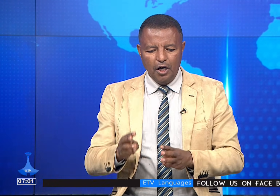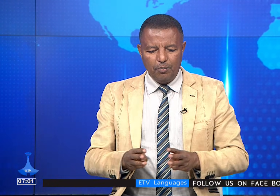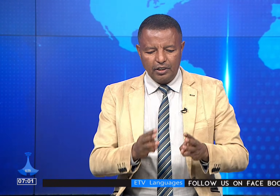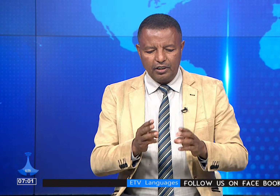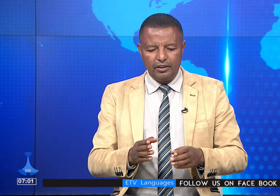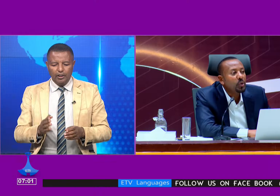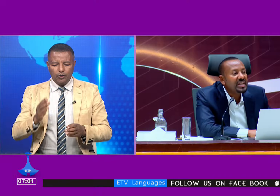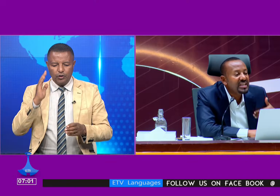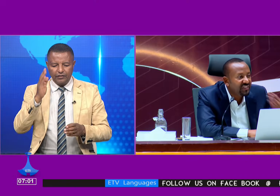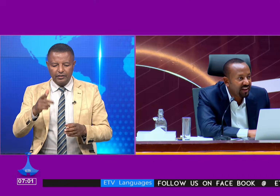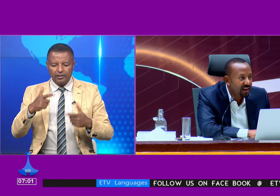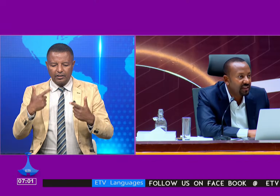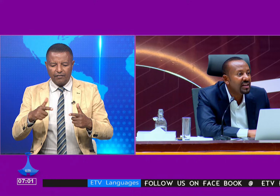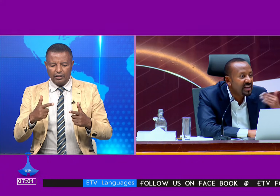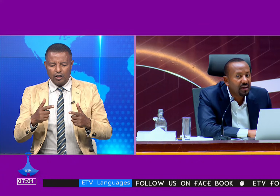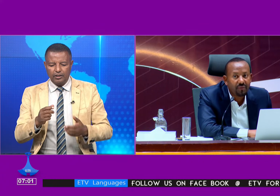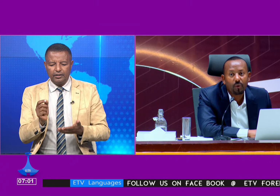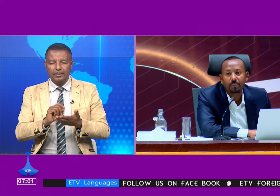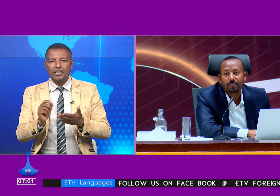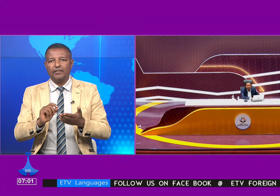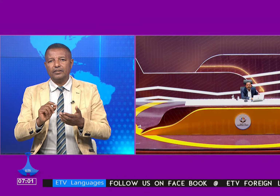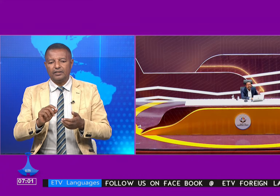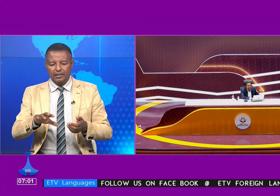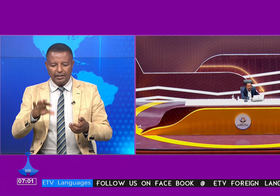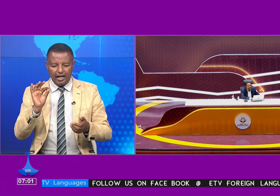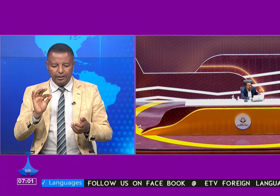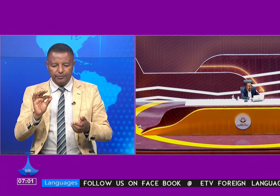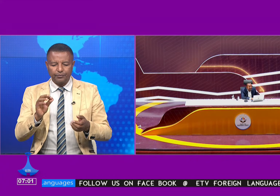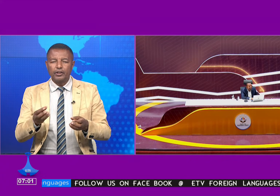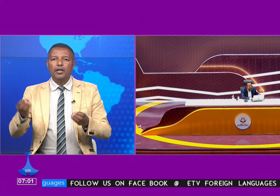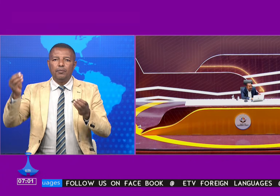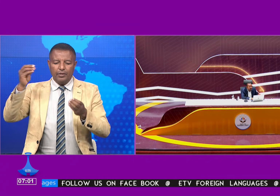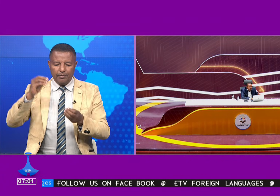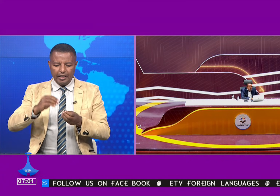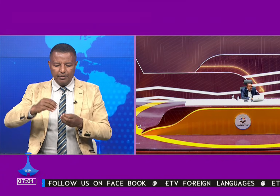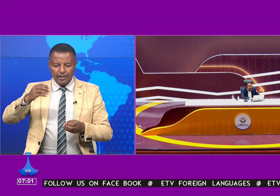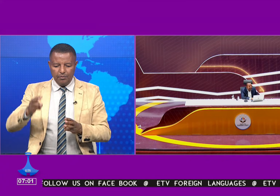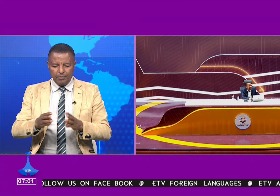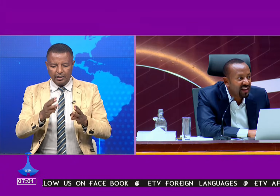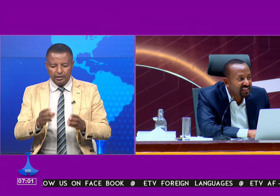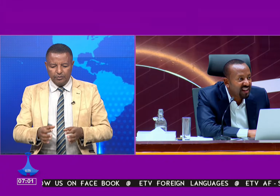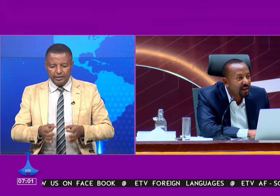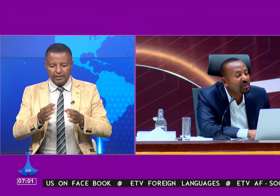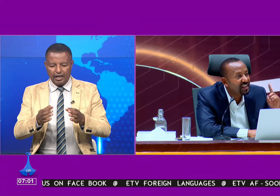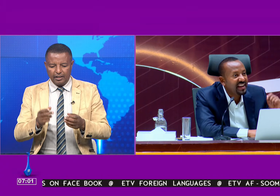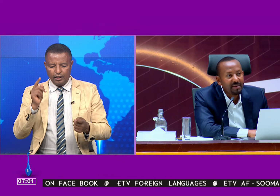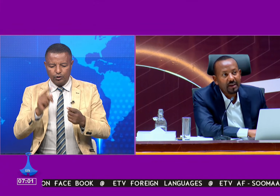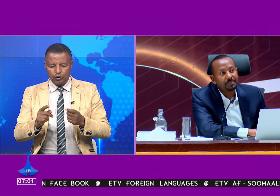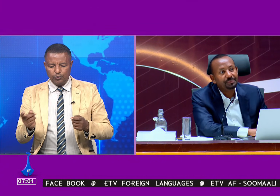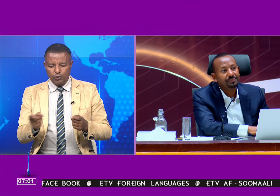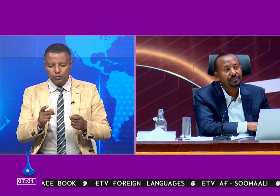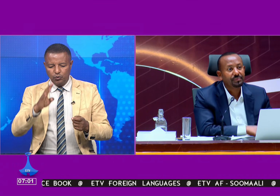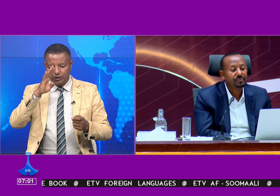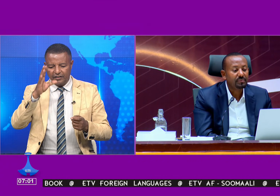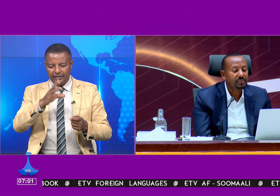ማሰብ መንገድ የወደፊት እጣ ፈንታዋን እየጻፈች ትገኛለች። በመደመር መንገድ መሸጋገሪያ